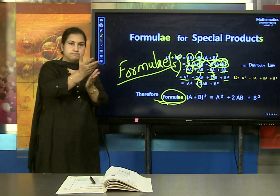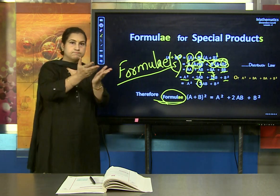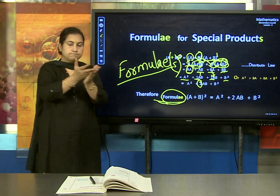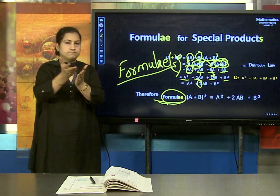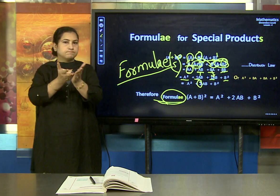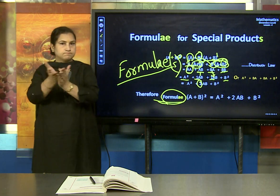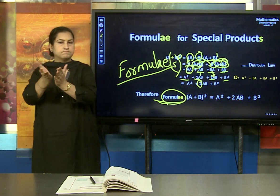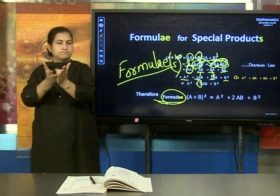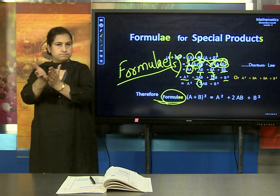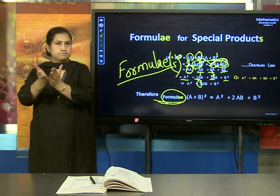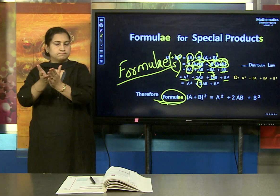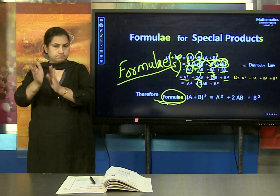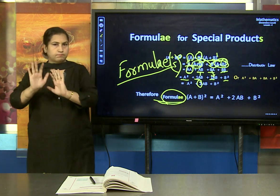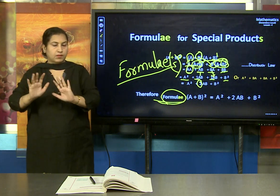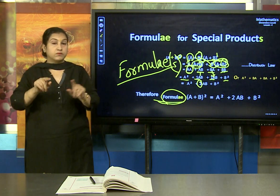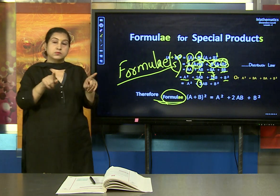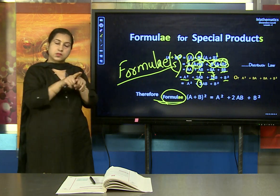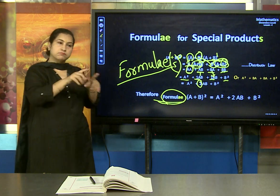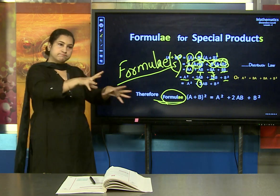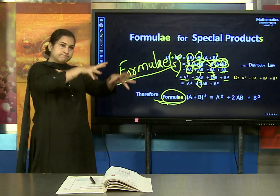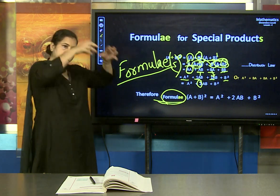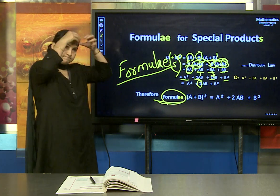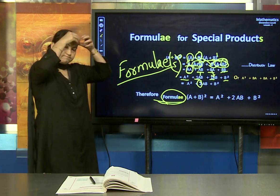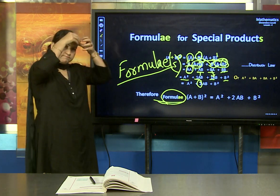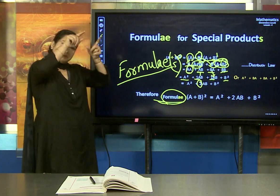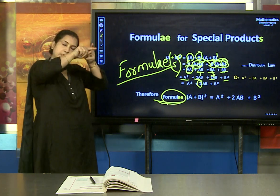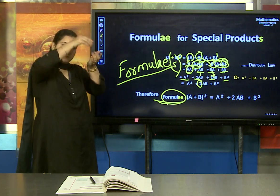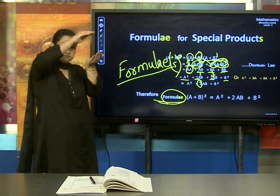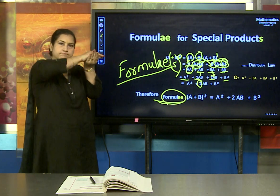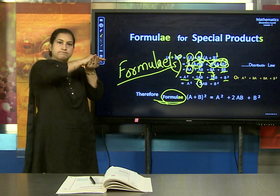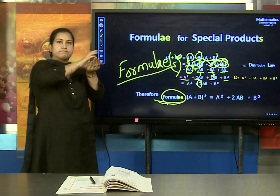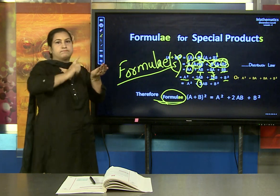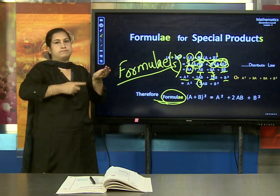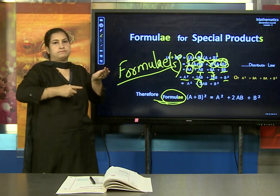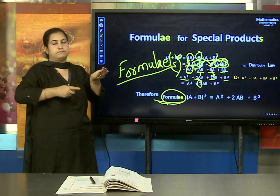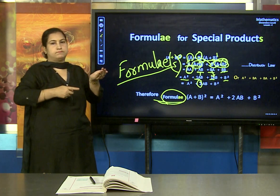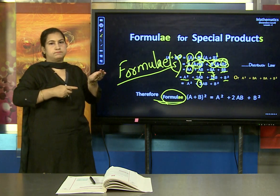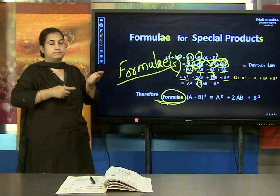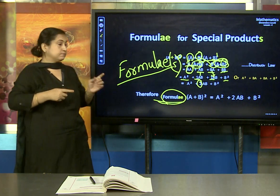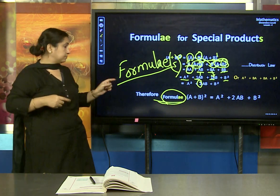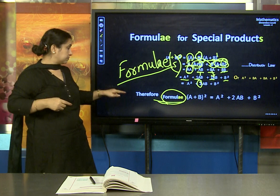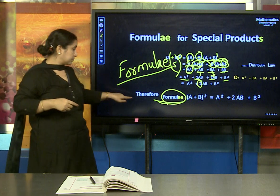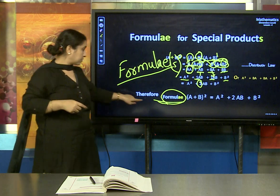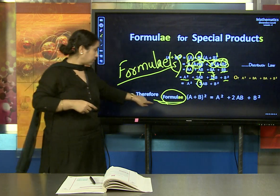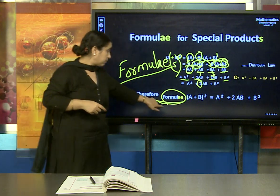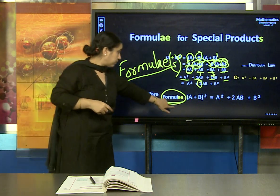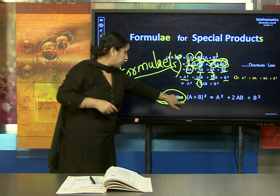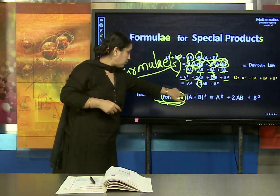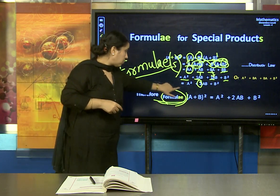इन फार्मूलों को कई तरीकों से लिखा जाता है और हल किया जाता है।